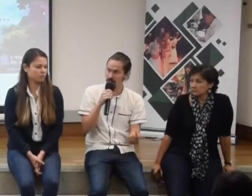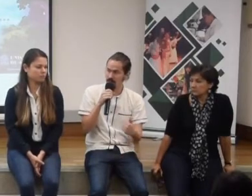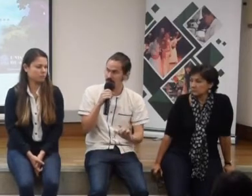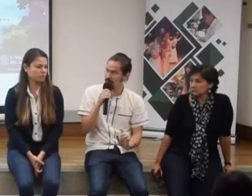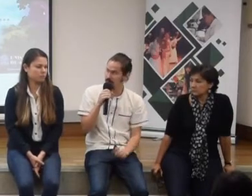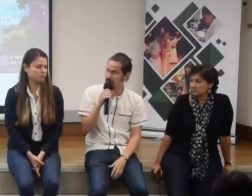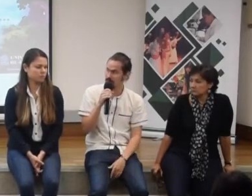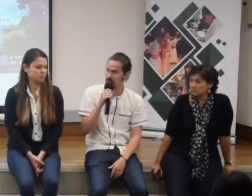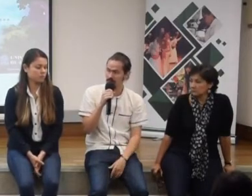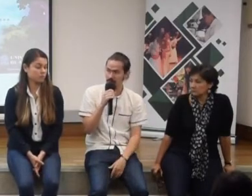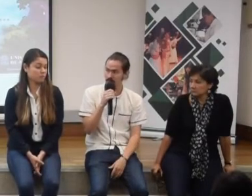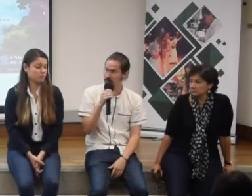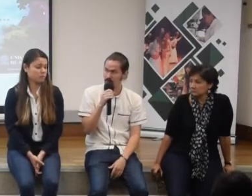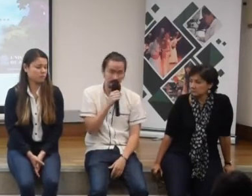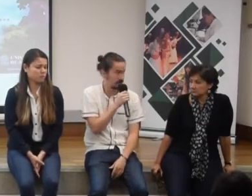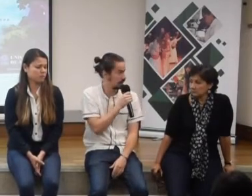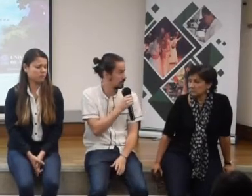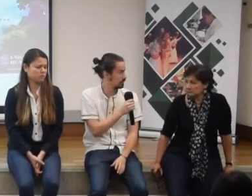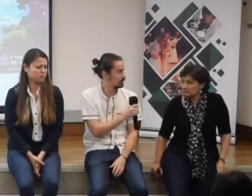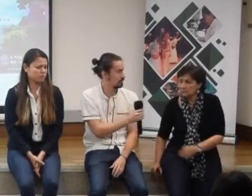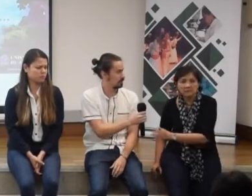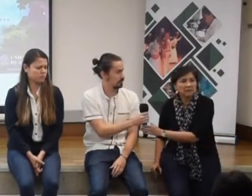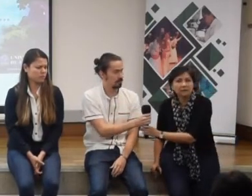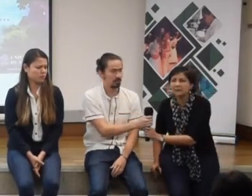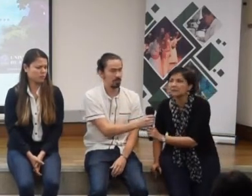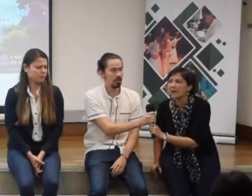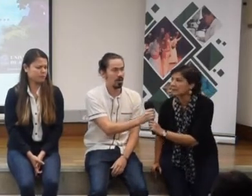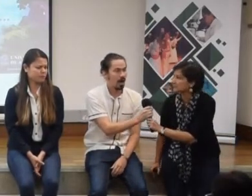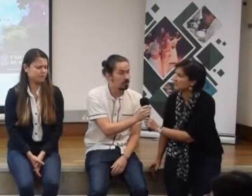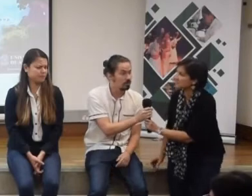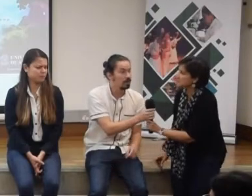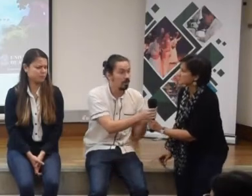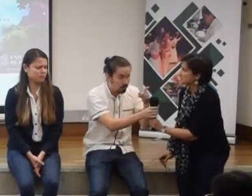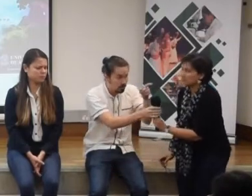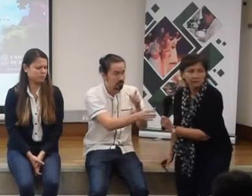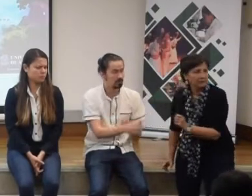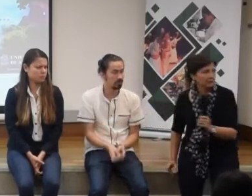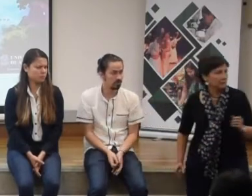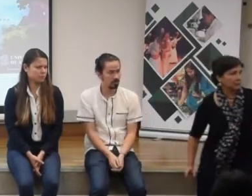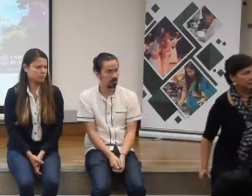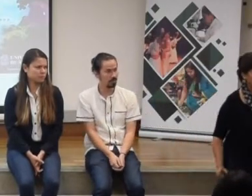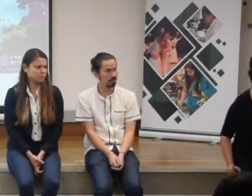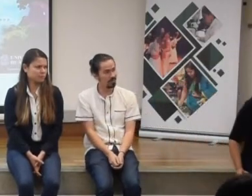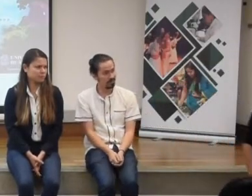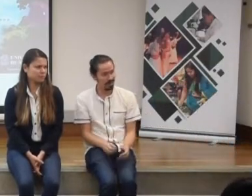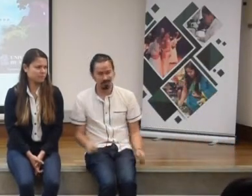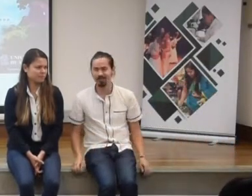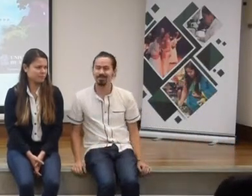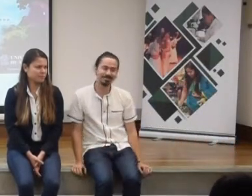en unidades académicas y en vicerrectoría de docencia. Ay, no pido.